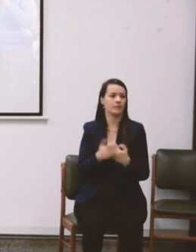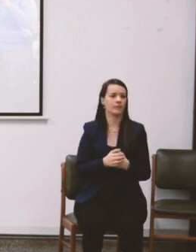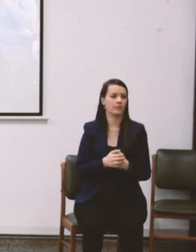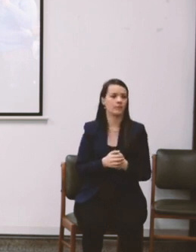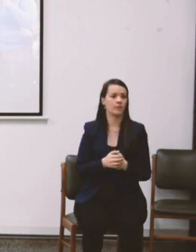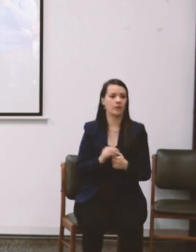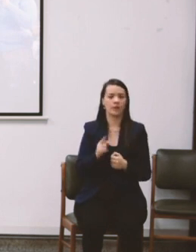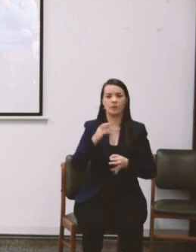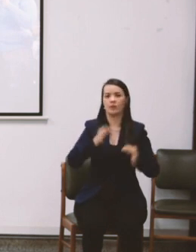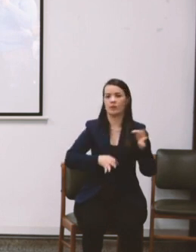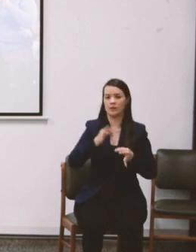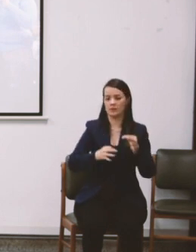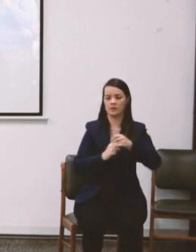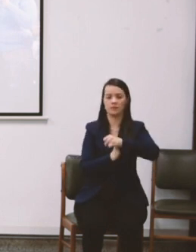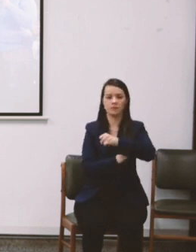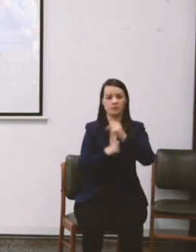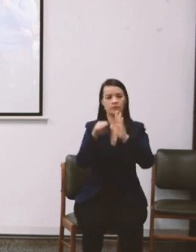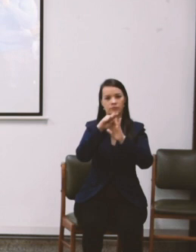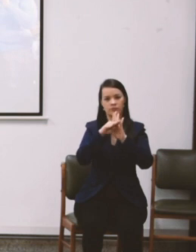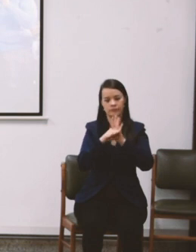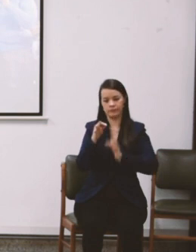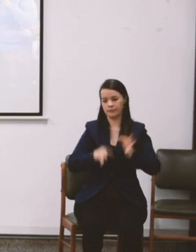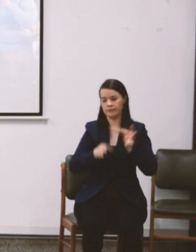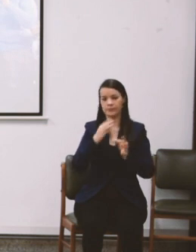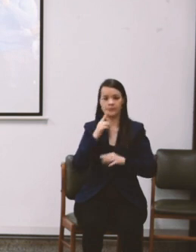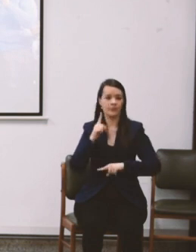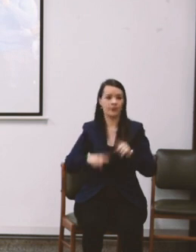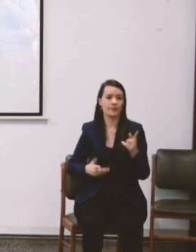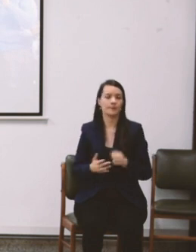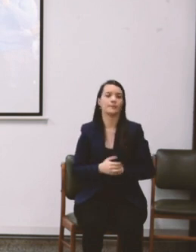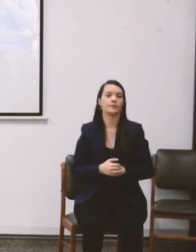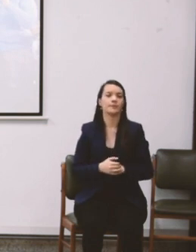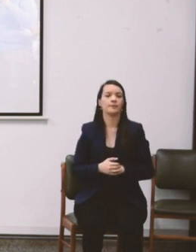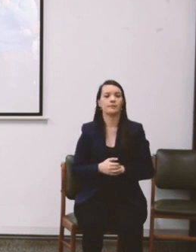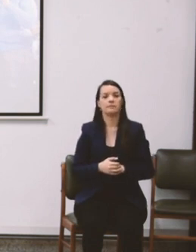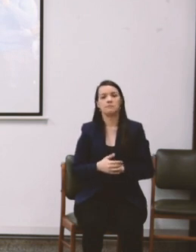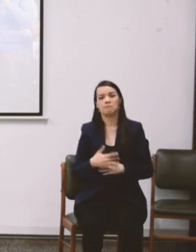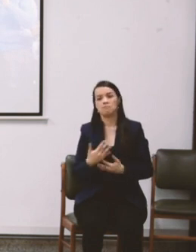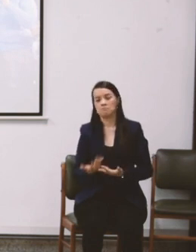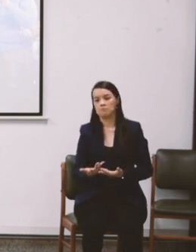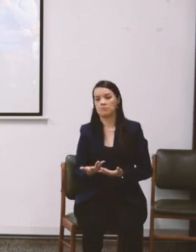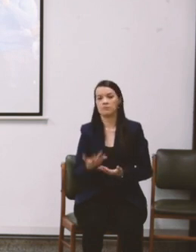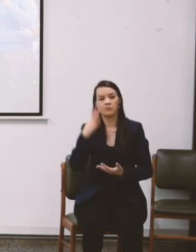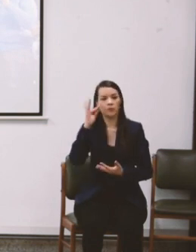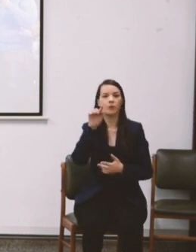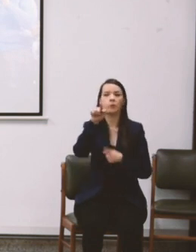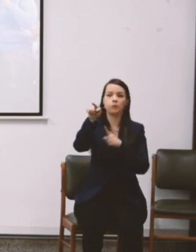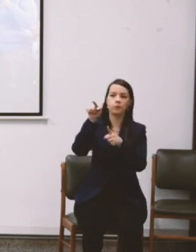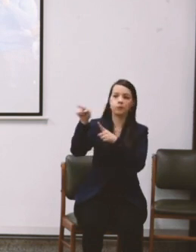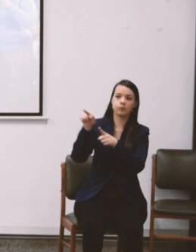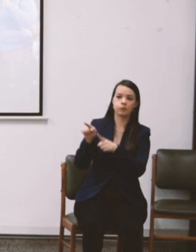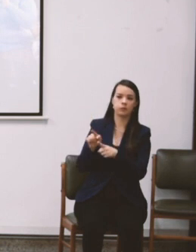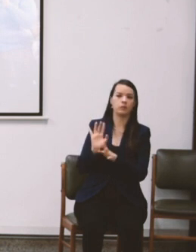lo judicial, pues que no podría ser así, ¿cierto? Posiblemente en muchos lugares en este momento también, pues yo